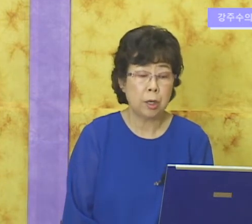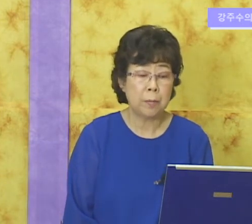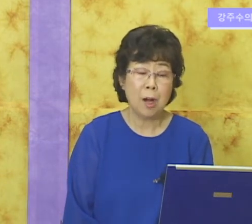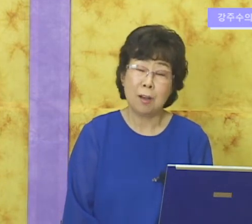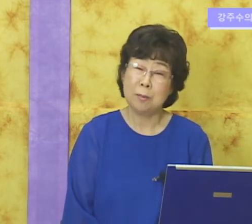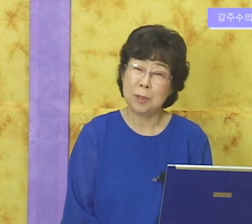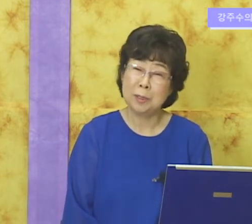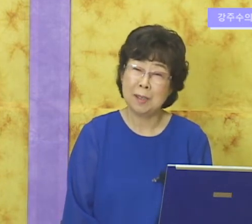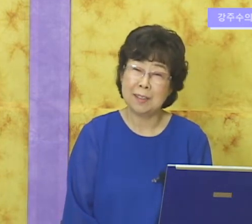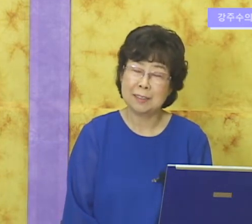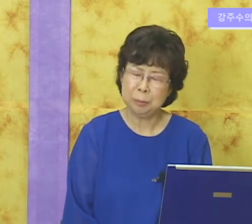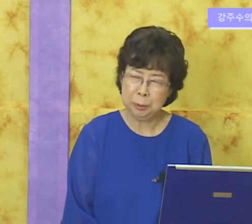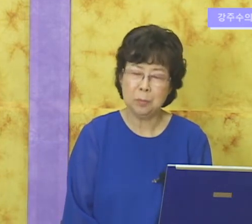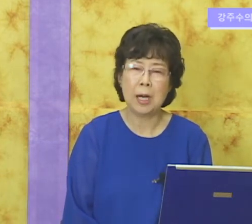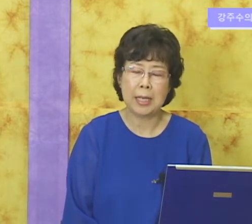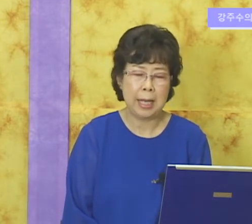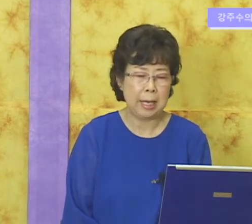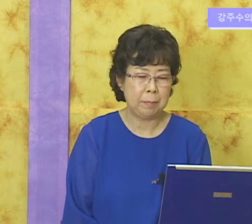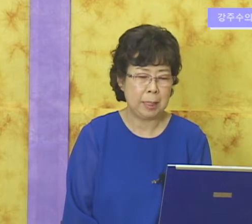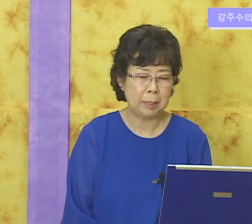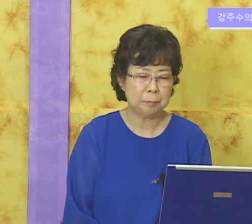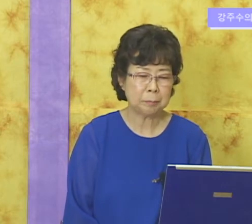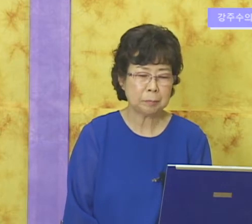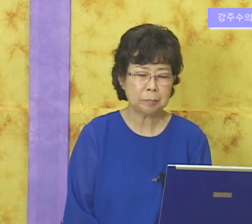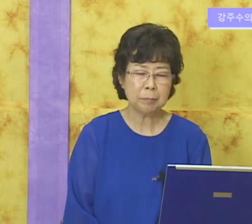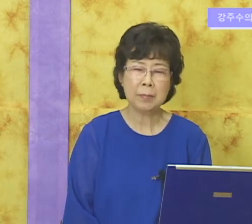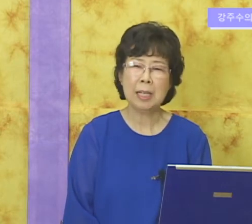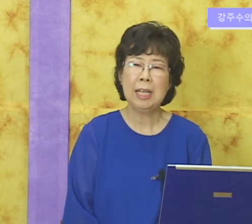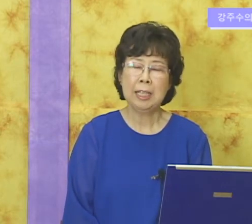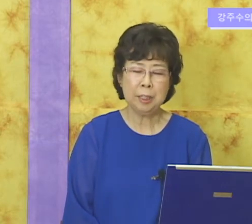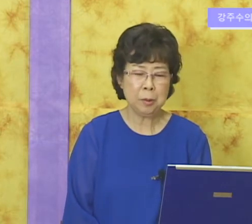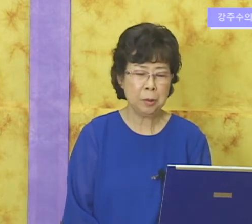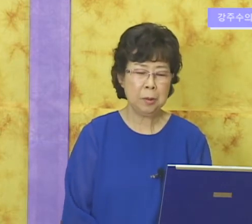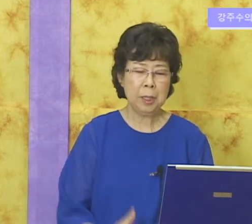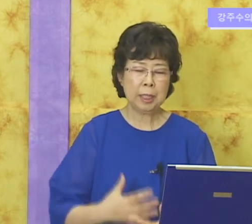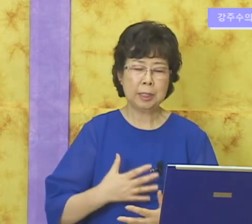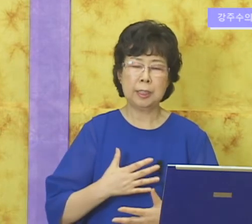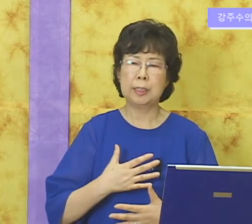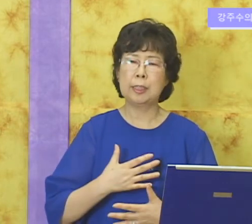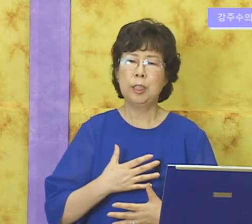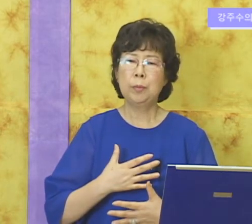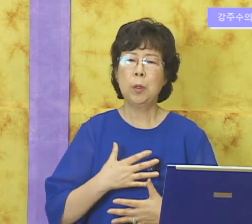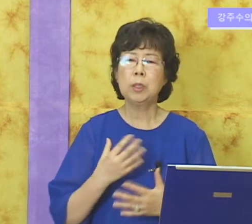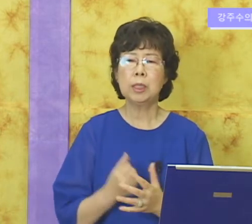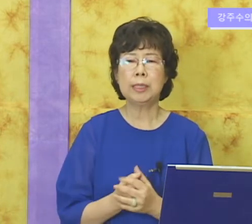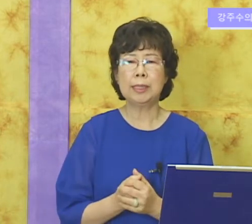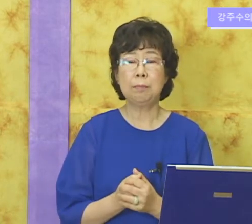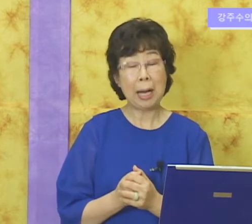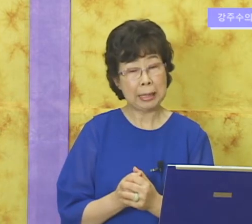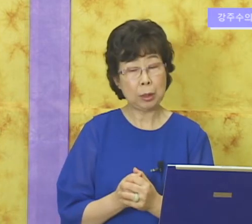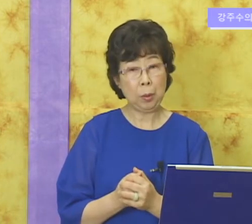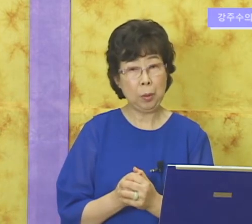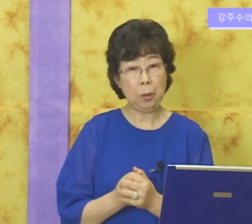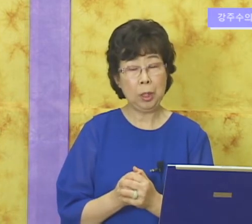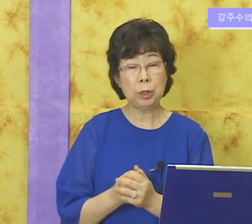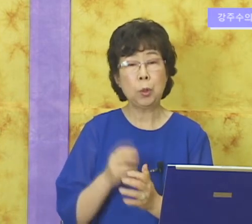그것처럼 얼굴 표정 풍부하게 해야 합니다. 그리고 표정은 맞고